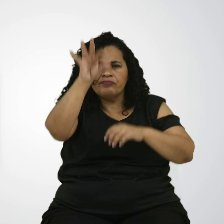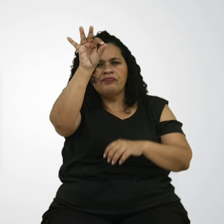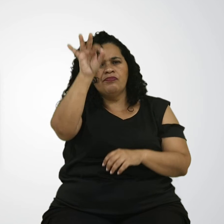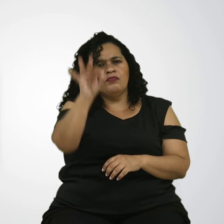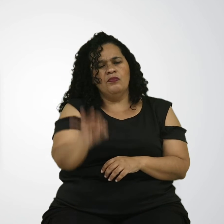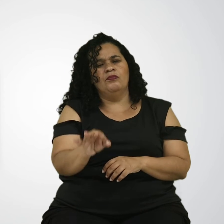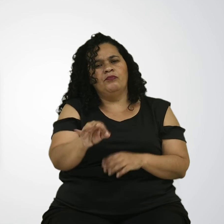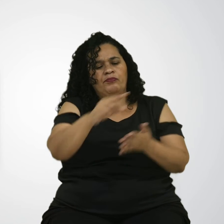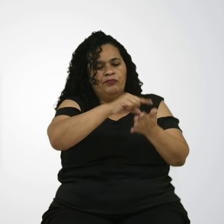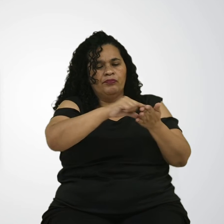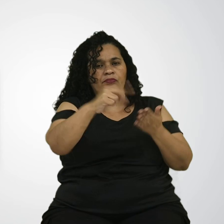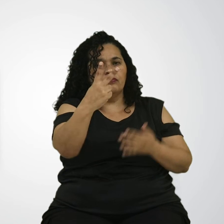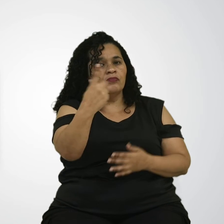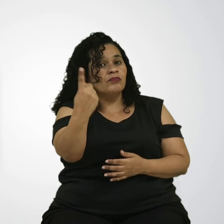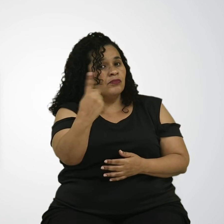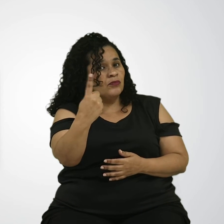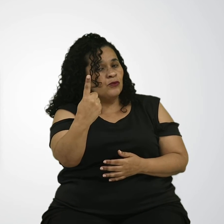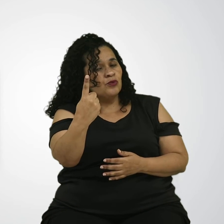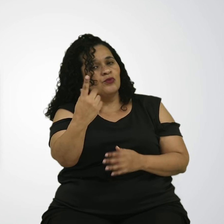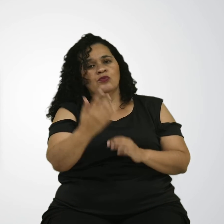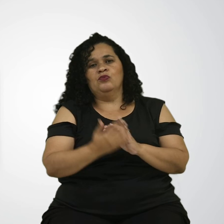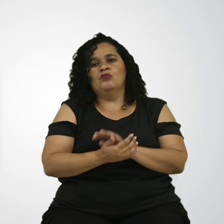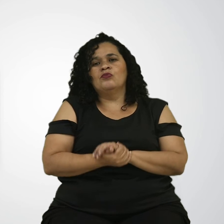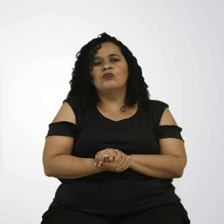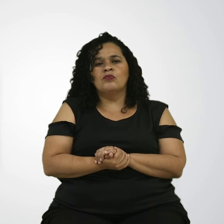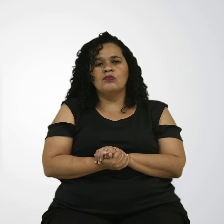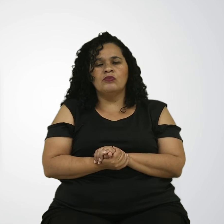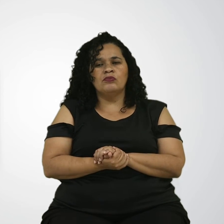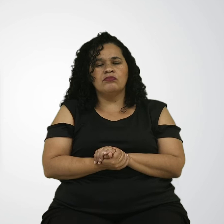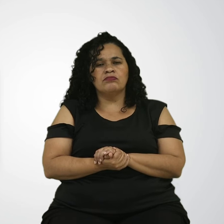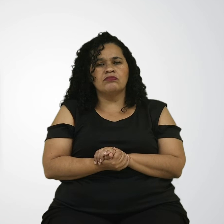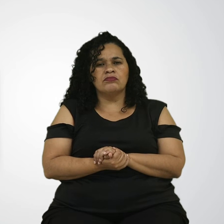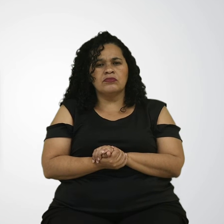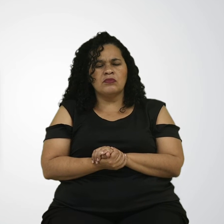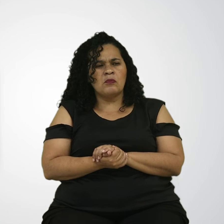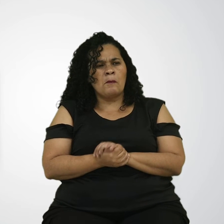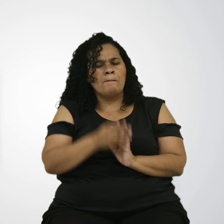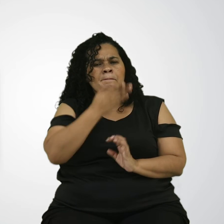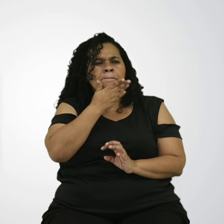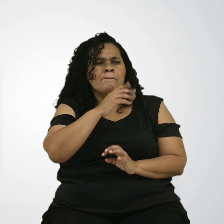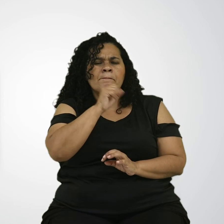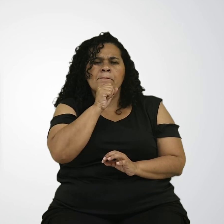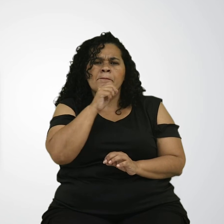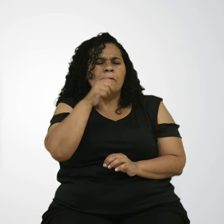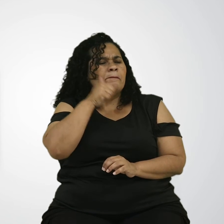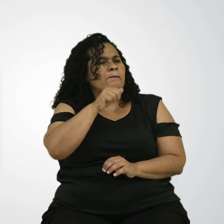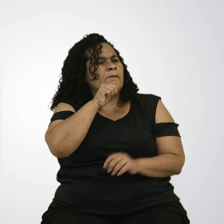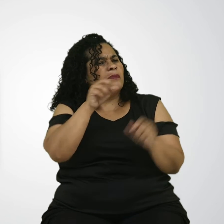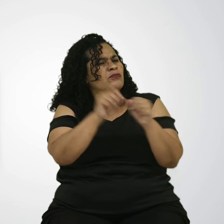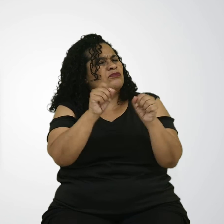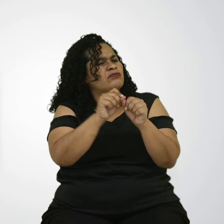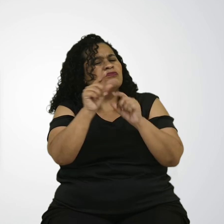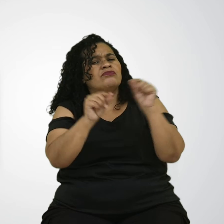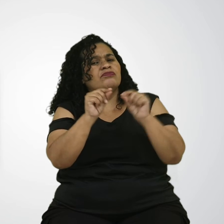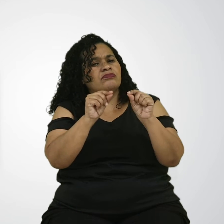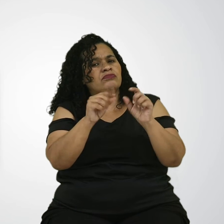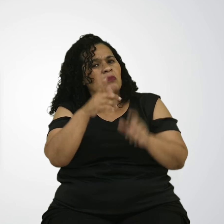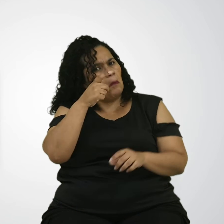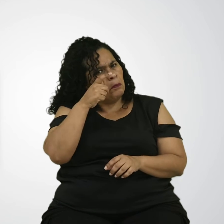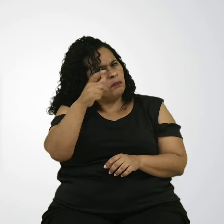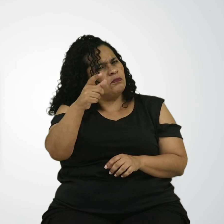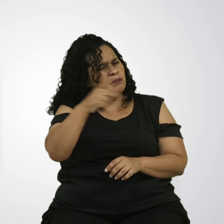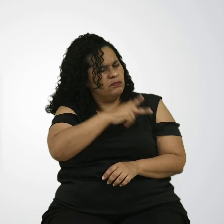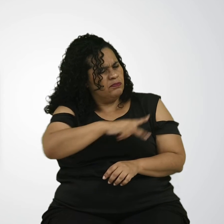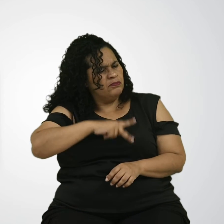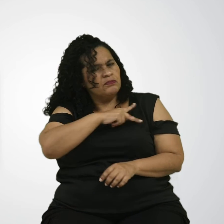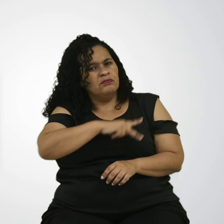esse versículo 21. Então, qual é, então, o dever dos pais, pastor Kennedy? Sim, olha que coisa interessante, né? O apóstolo Paulo vai dizendo,